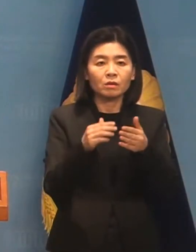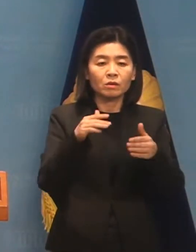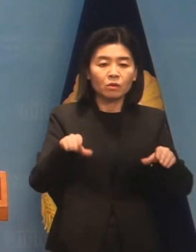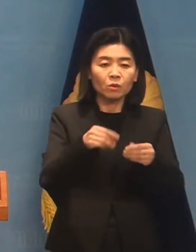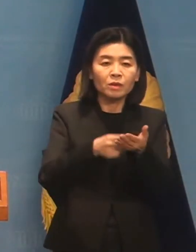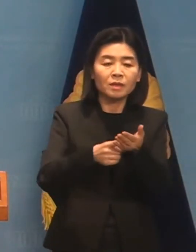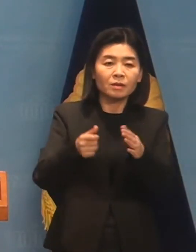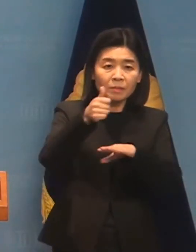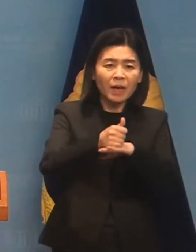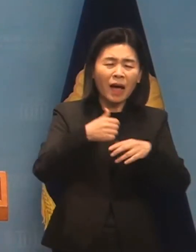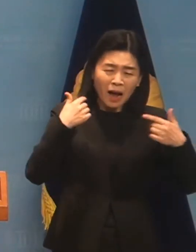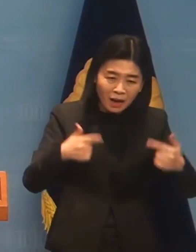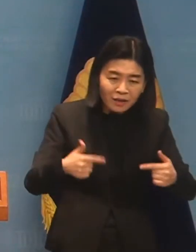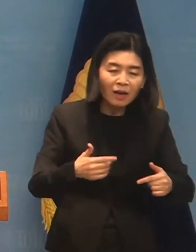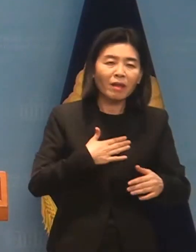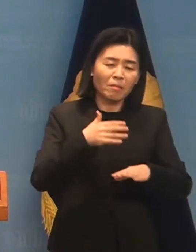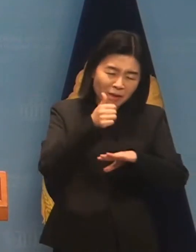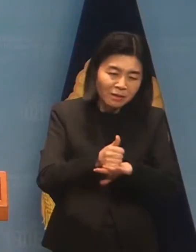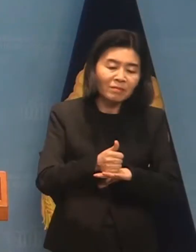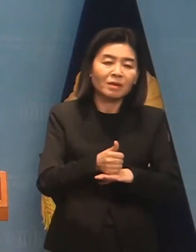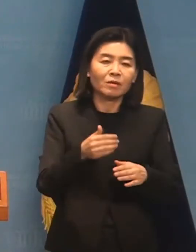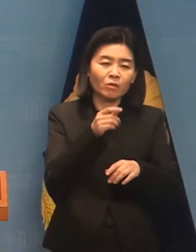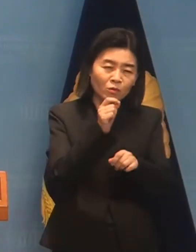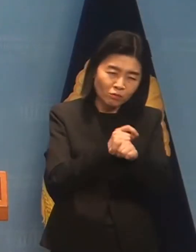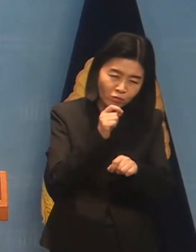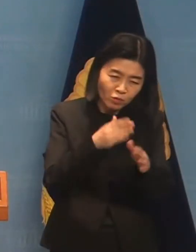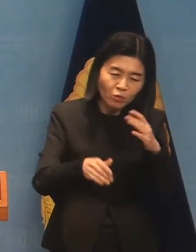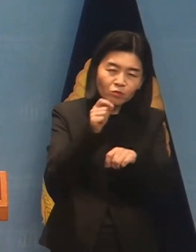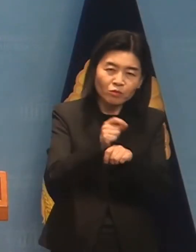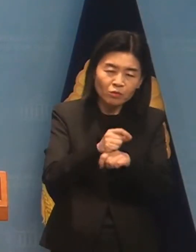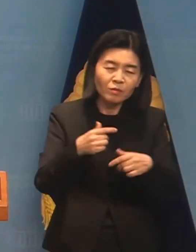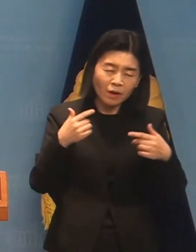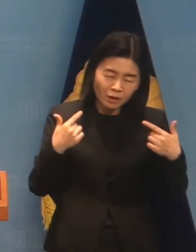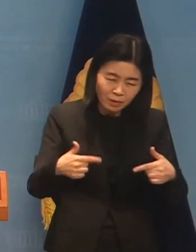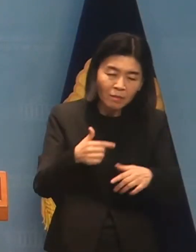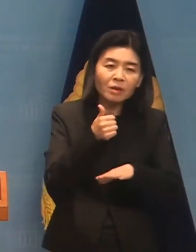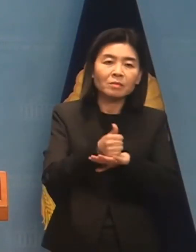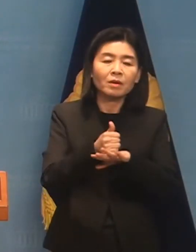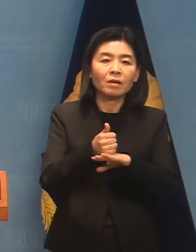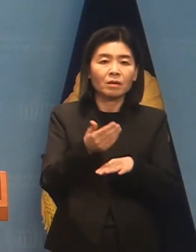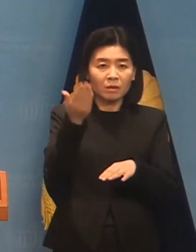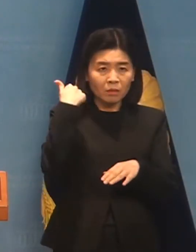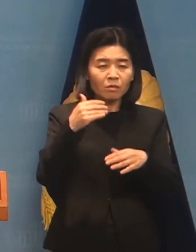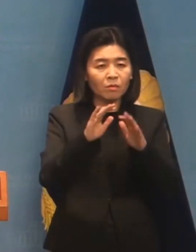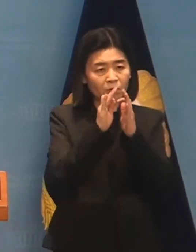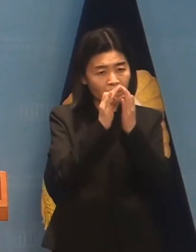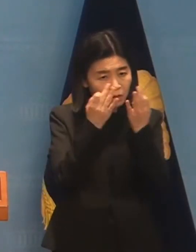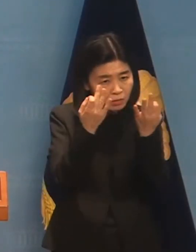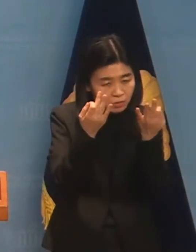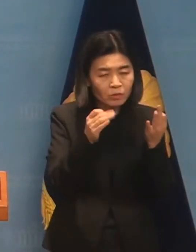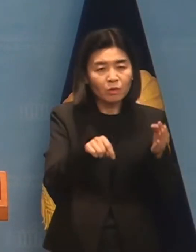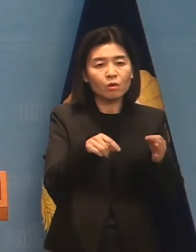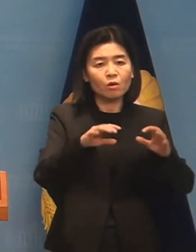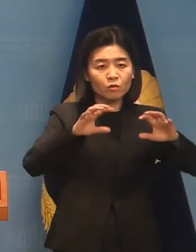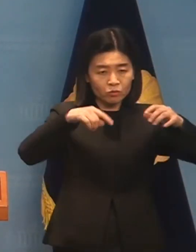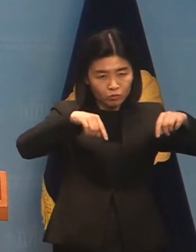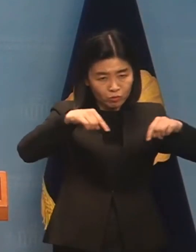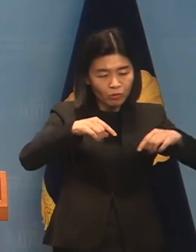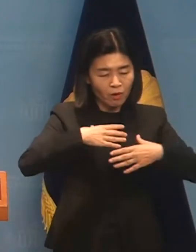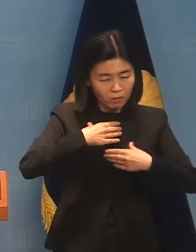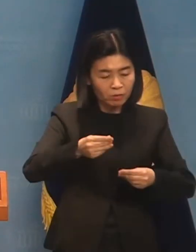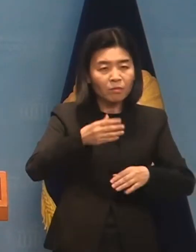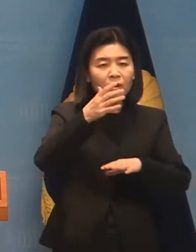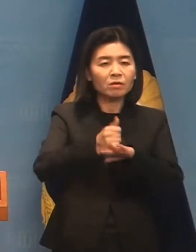마지막 공사를 강조해왔습니다. 지난 4월 8일 페이스북 SNS를 통해서 국정을 안정적으로 이끌어가는 것이 마지막